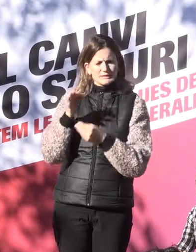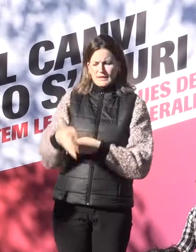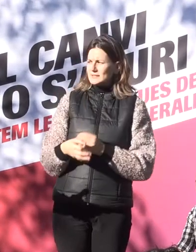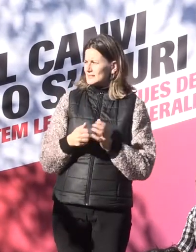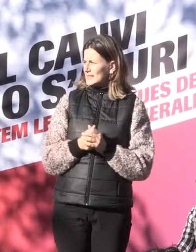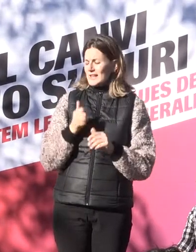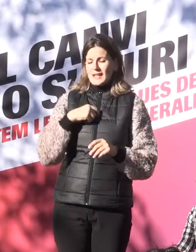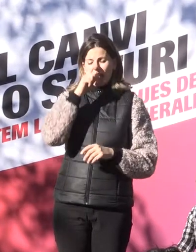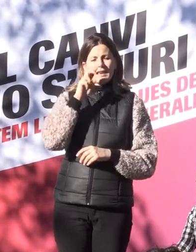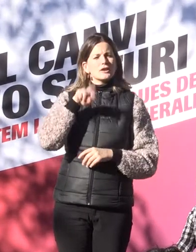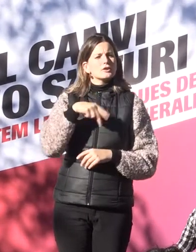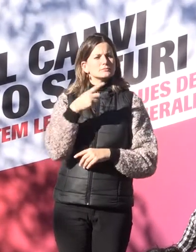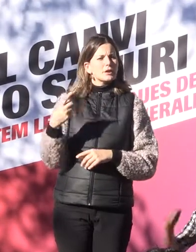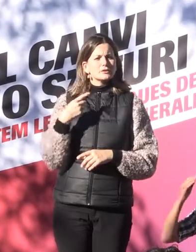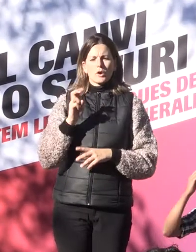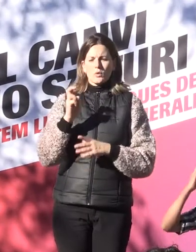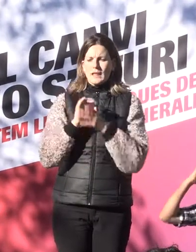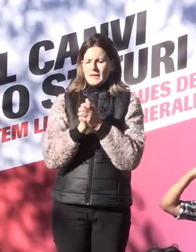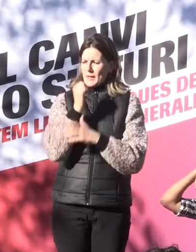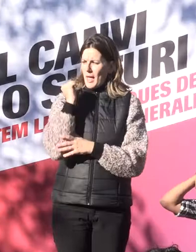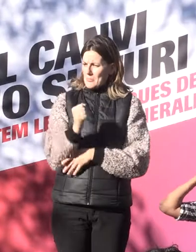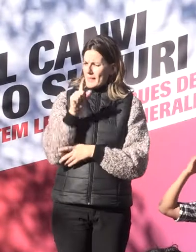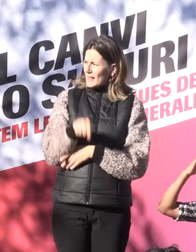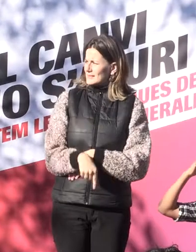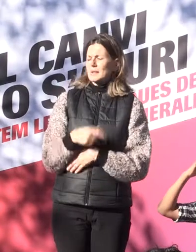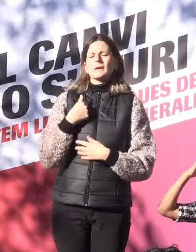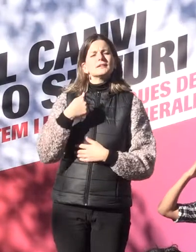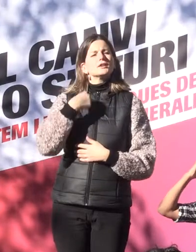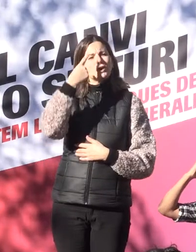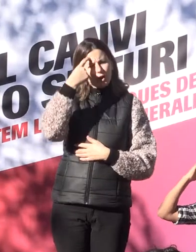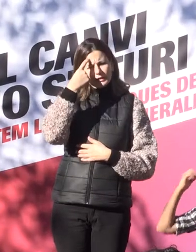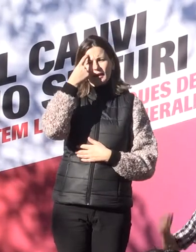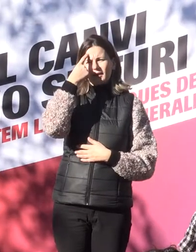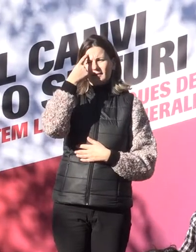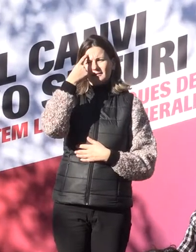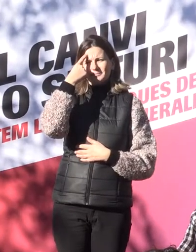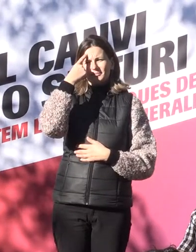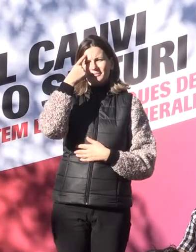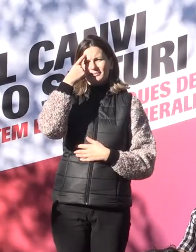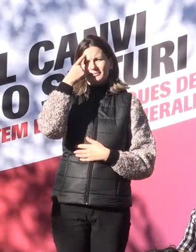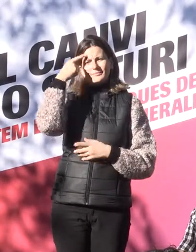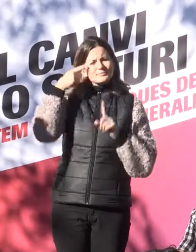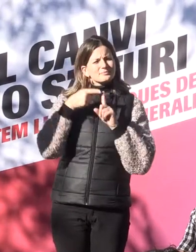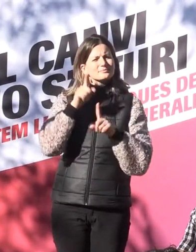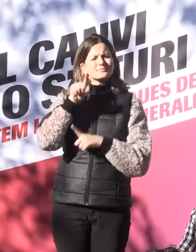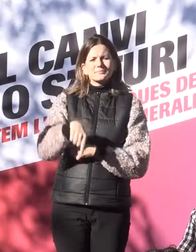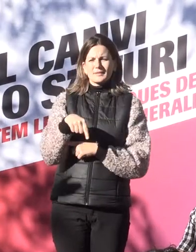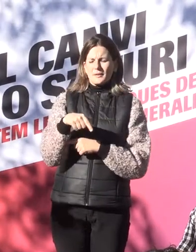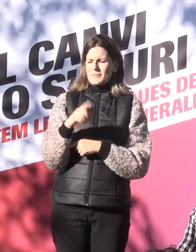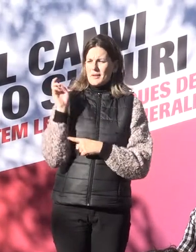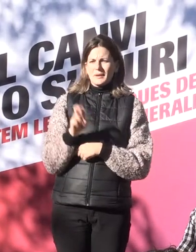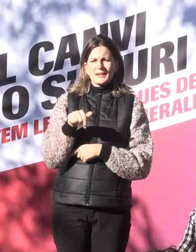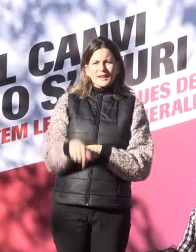y en el 2011 bueno también me matan a otro amigo y creo que mi intención también de estar